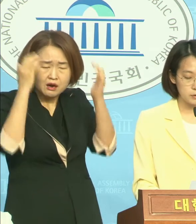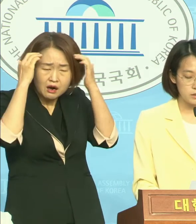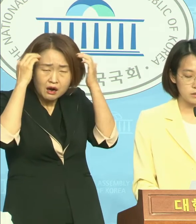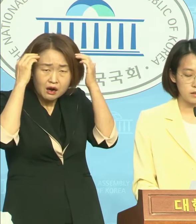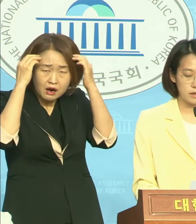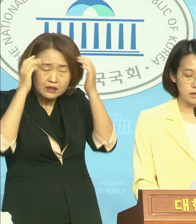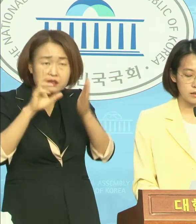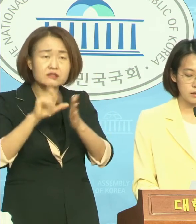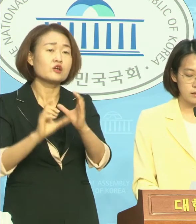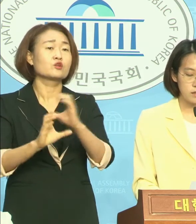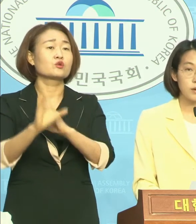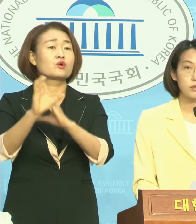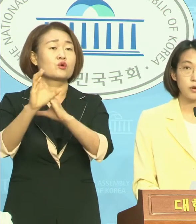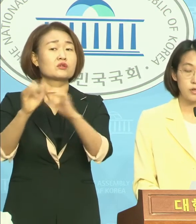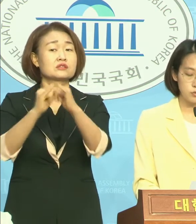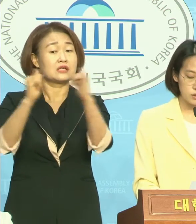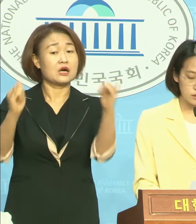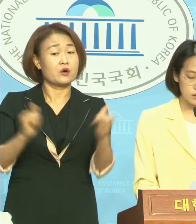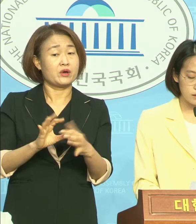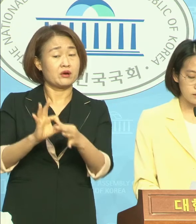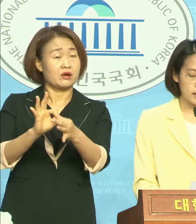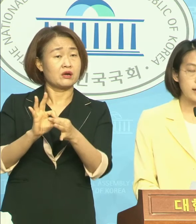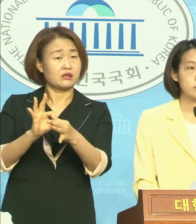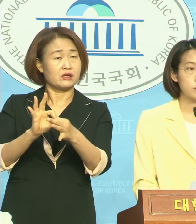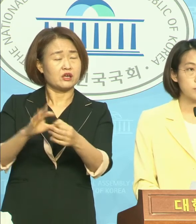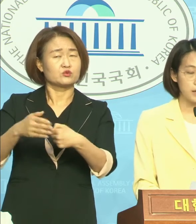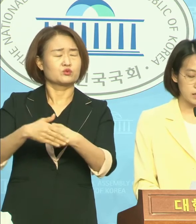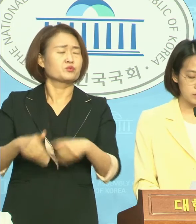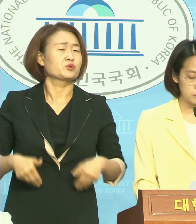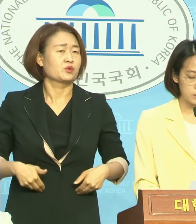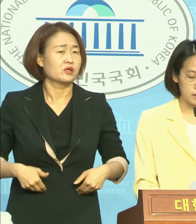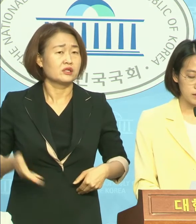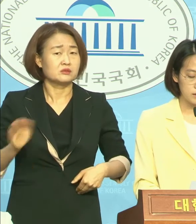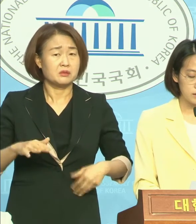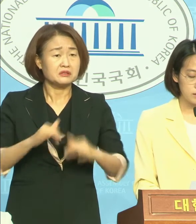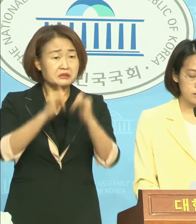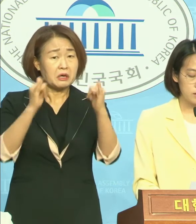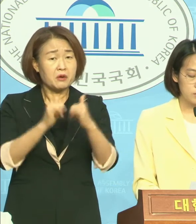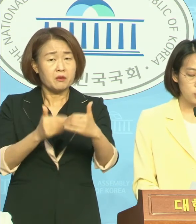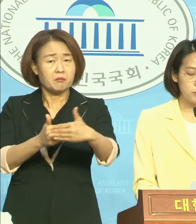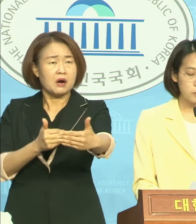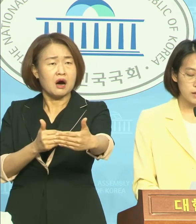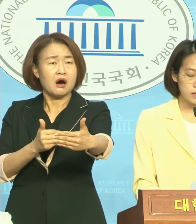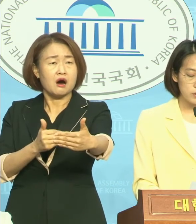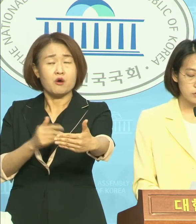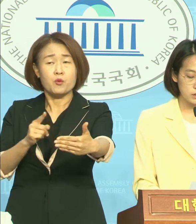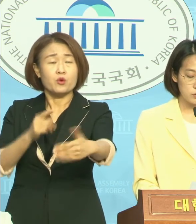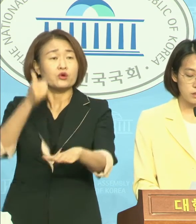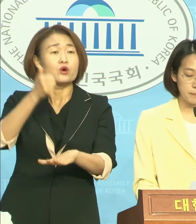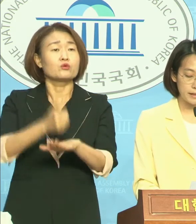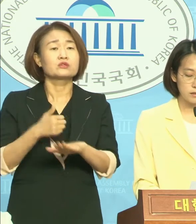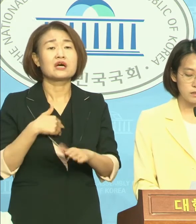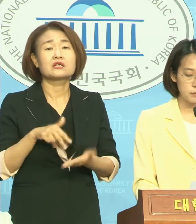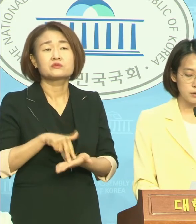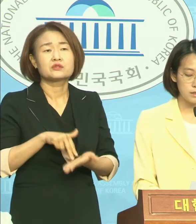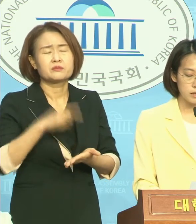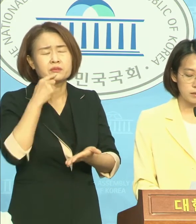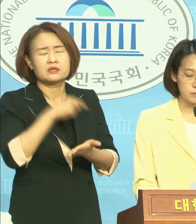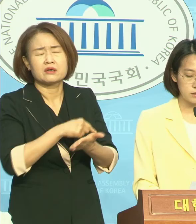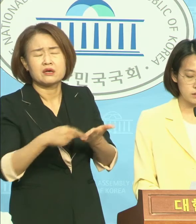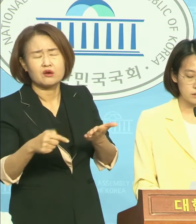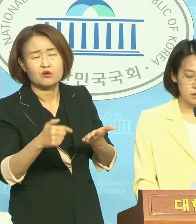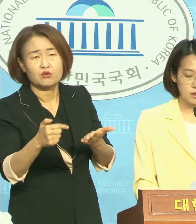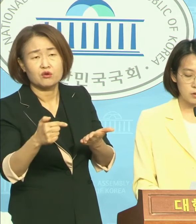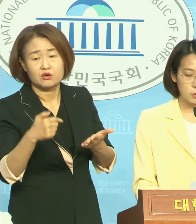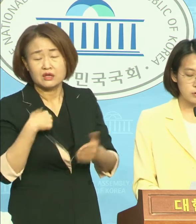연결이 필요한 이들에게 사회적 거리두기 는 재앙 처럼 다가왔습니다 돌봄과 사회적 지원이 반드시 필요한